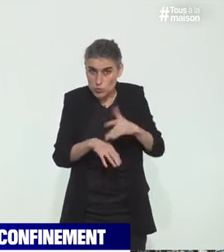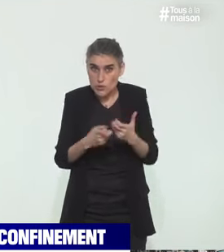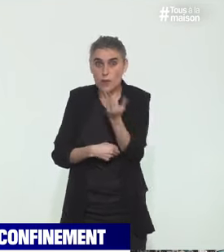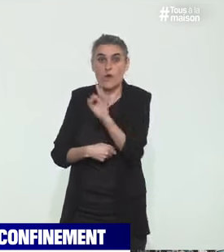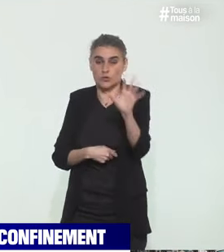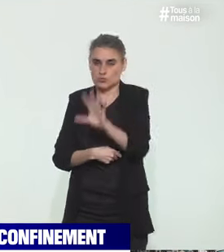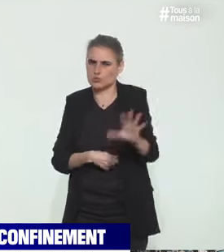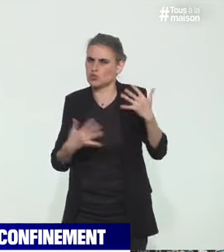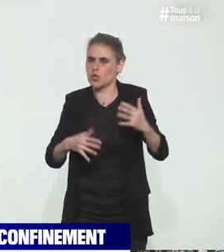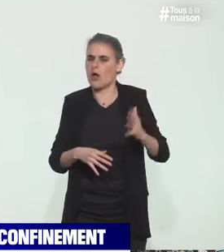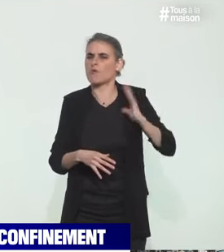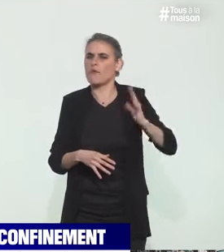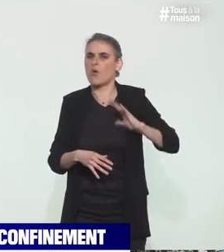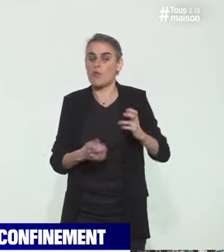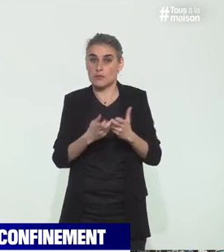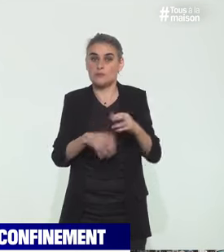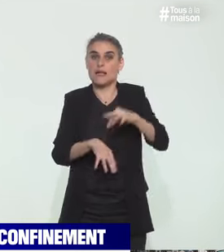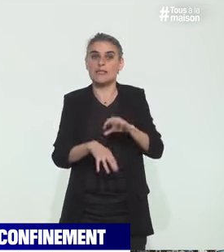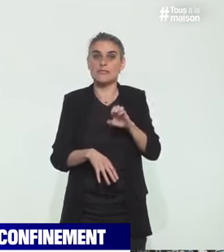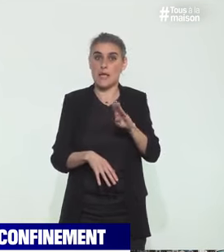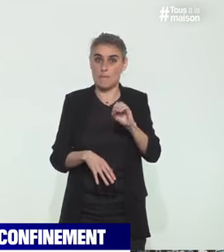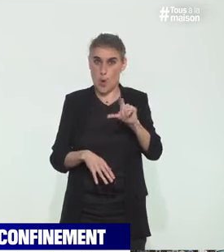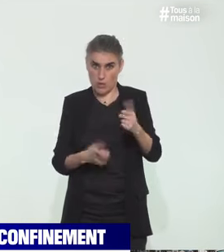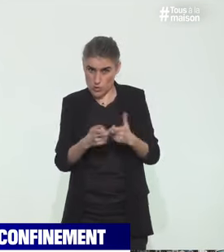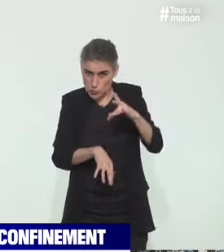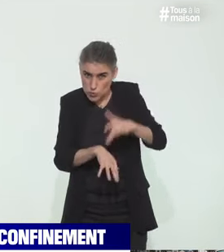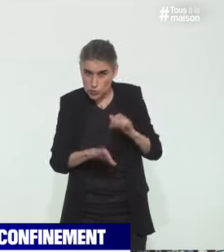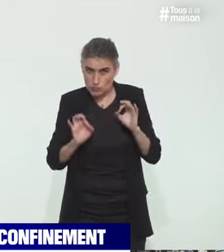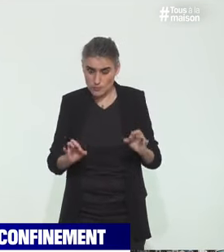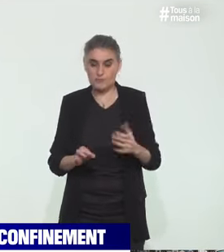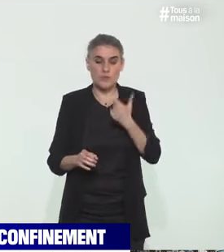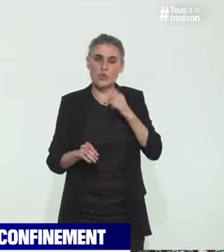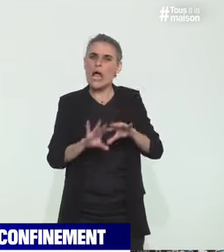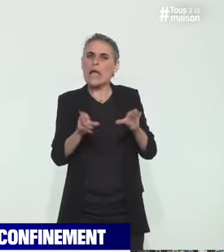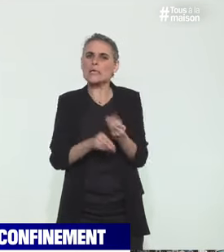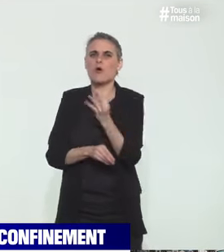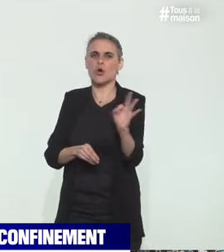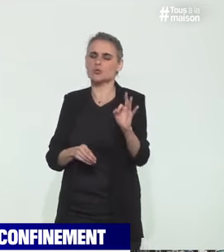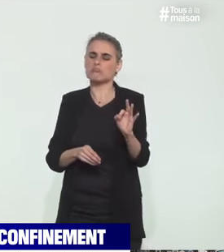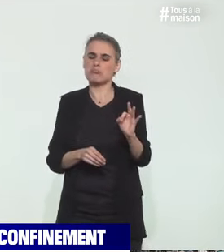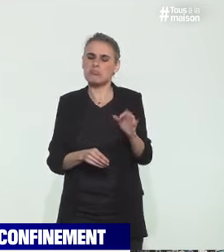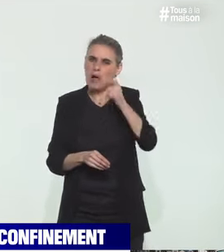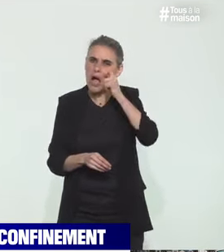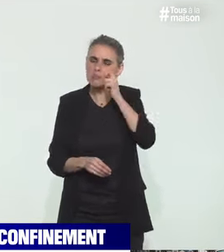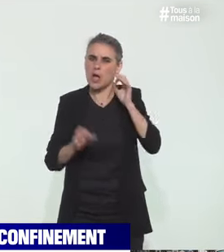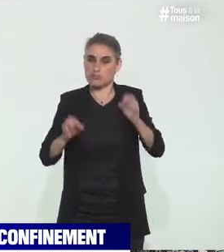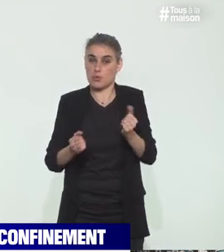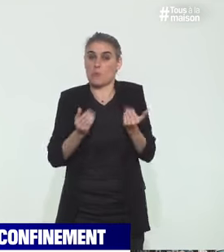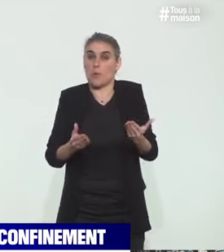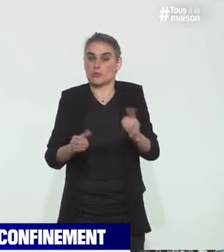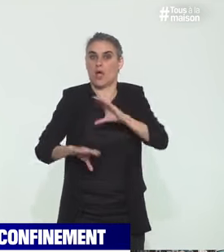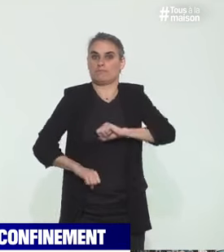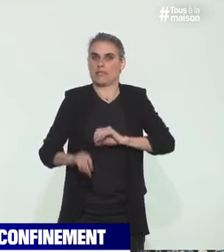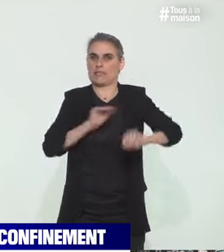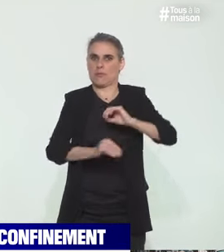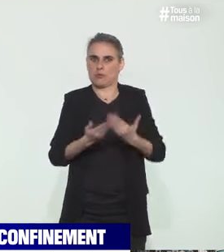l'utilisation du plasma de convalescents contre Ebola et nous avons donc une équipe de pointe en France qui a proposé un essai thérapeutique qui est en cours